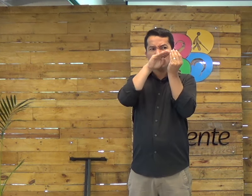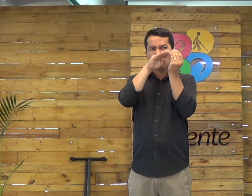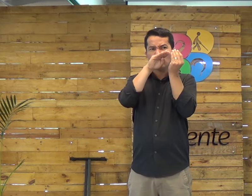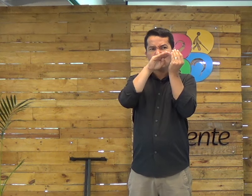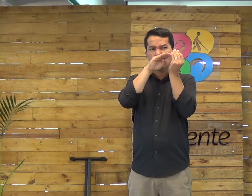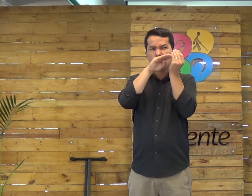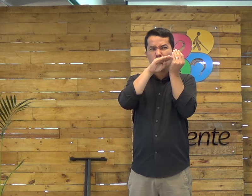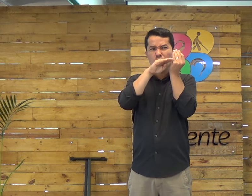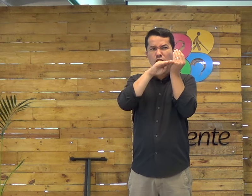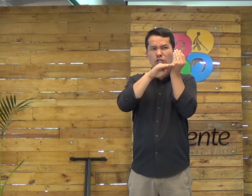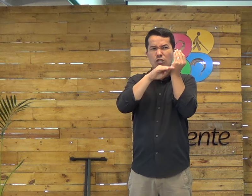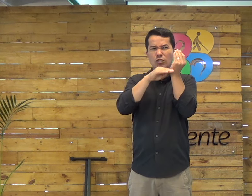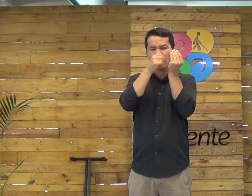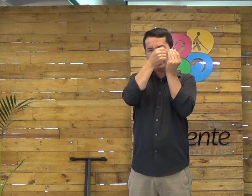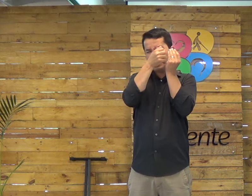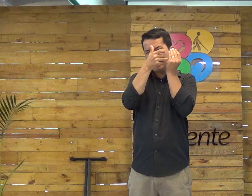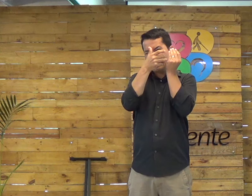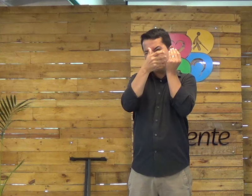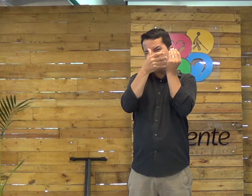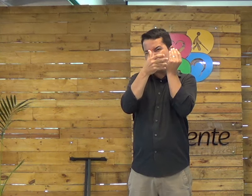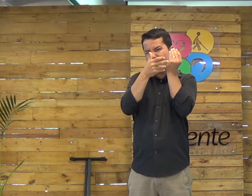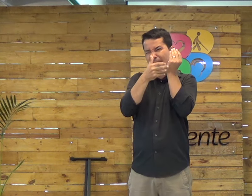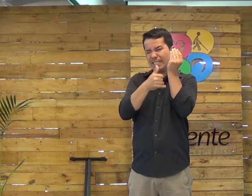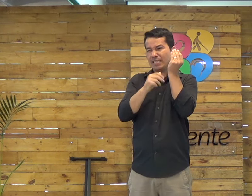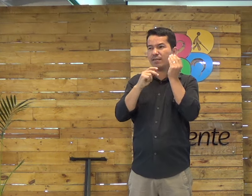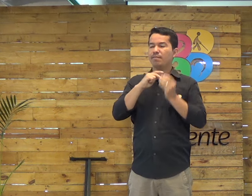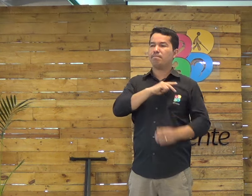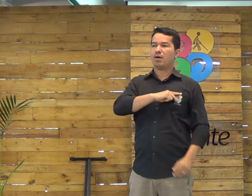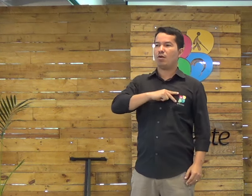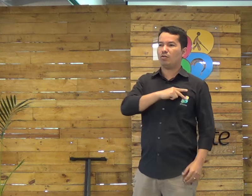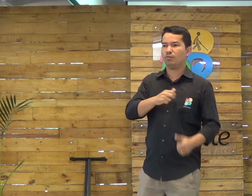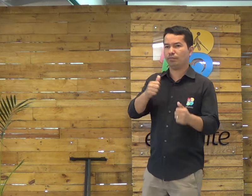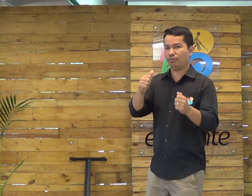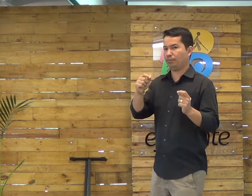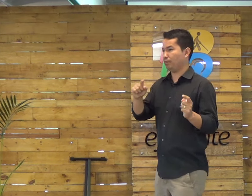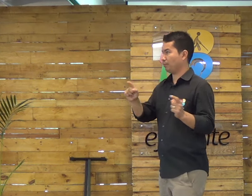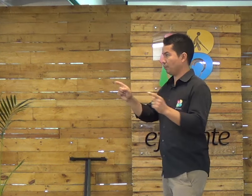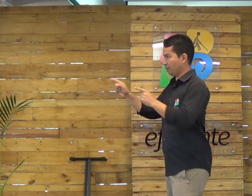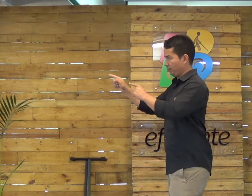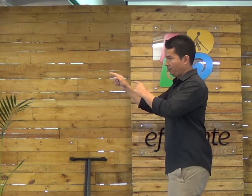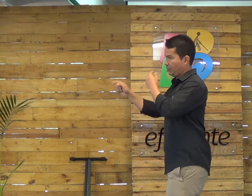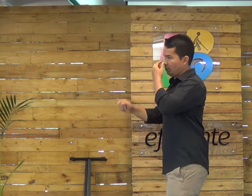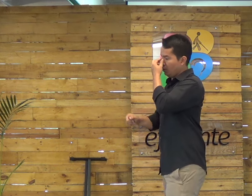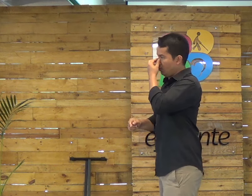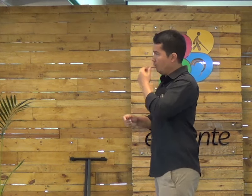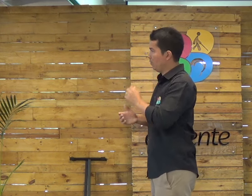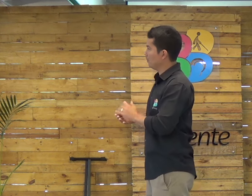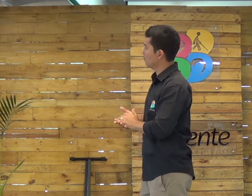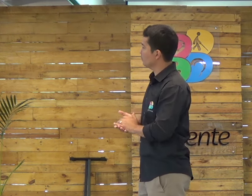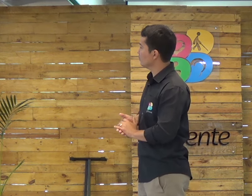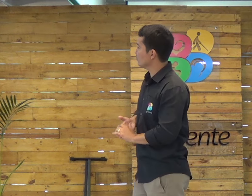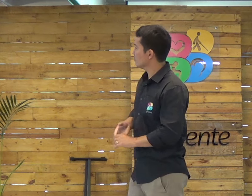fique bem claro, um pouco mais, de forma bem explicada, a vida de Paulo.